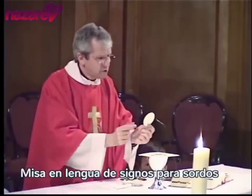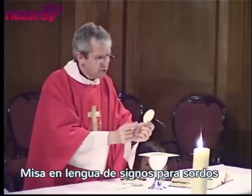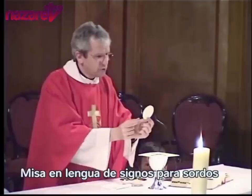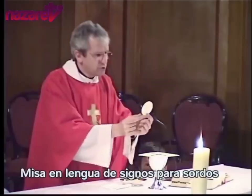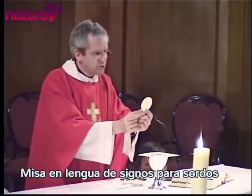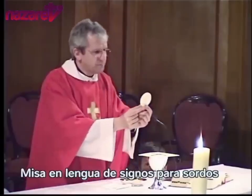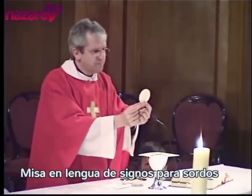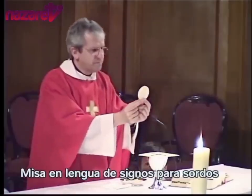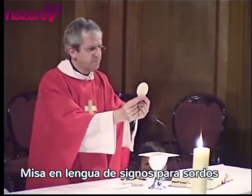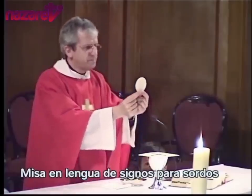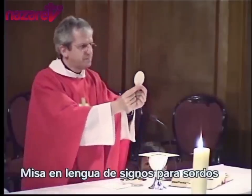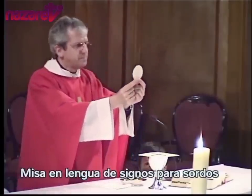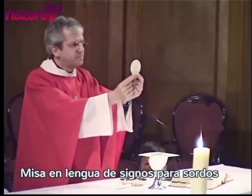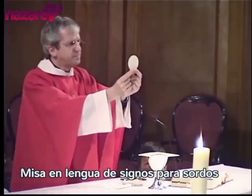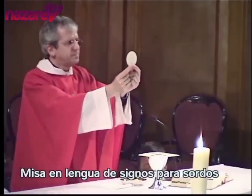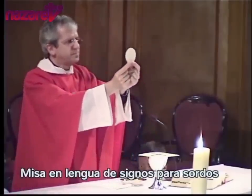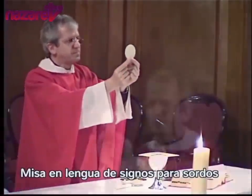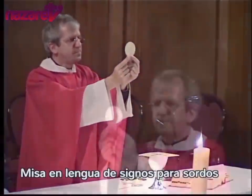por vosotros.